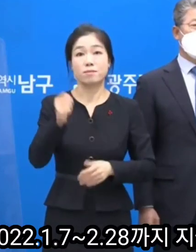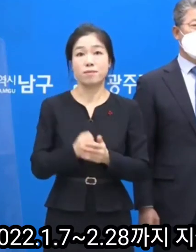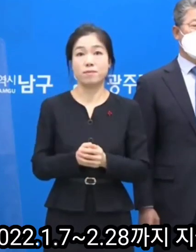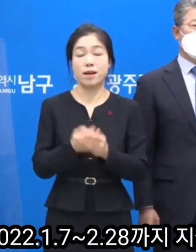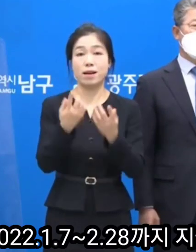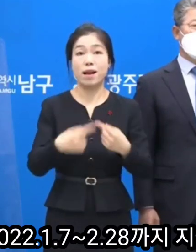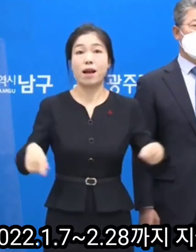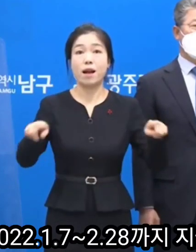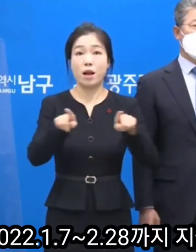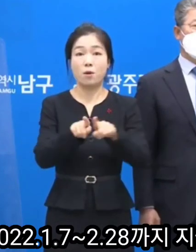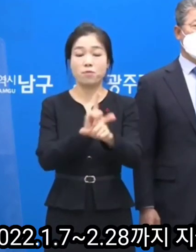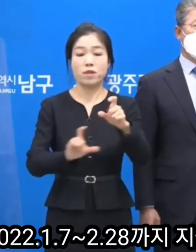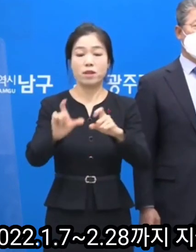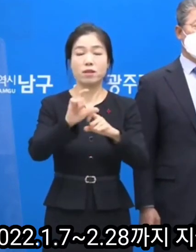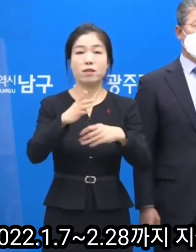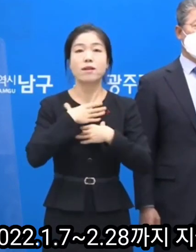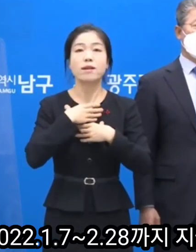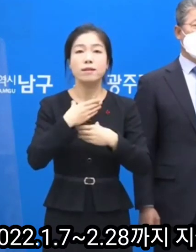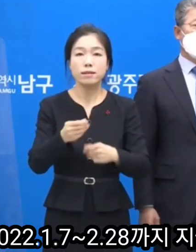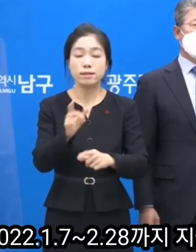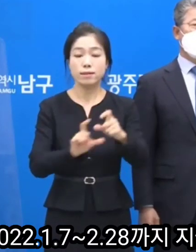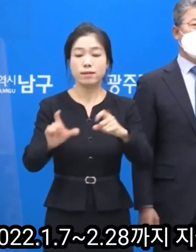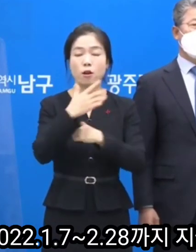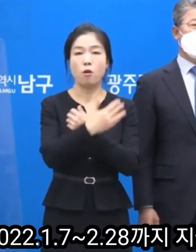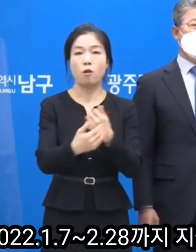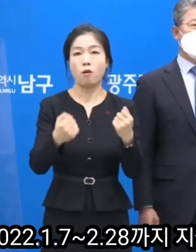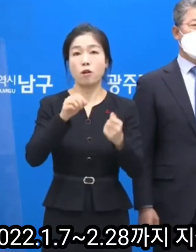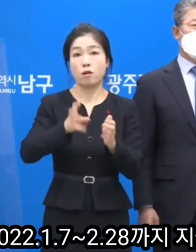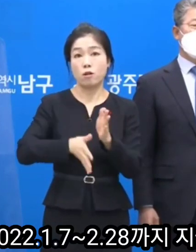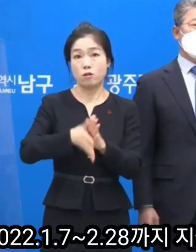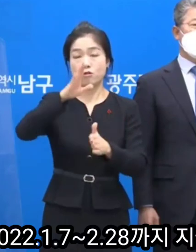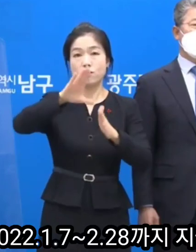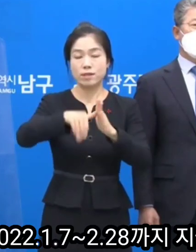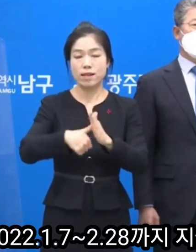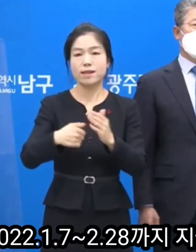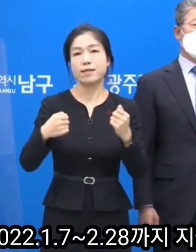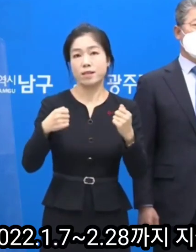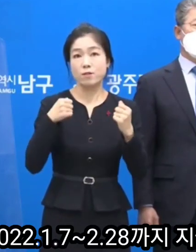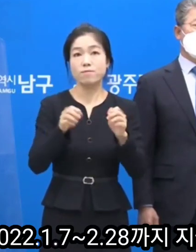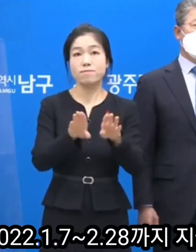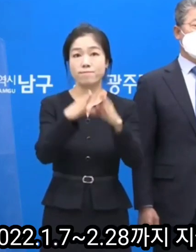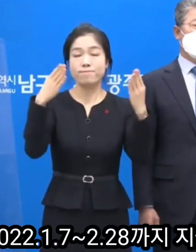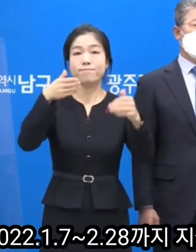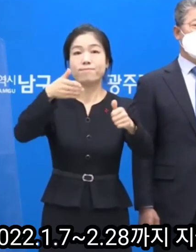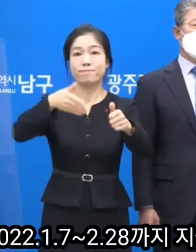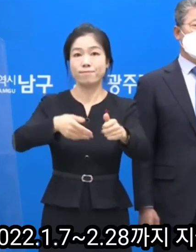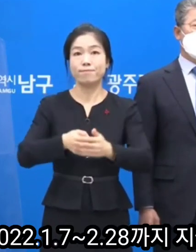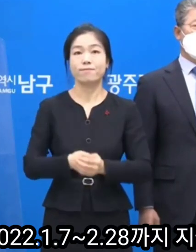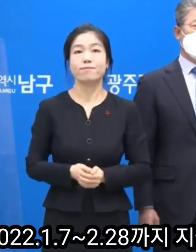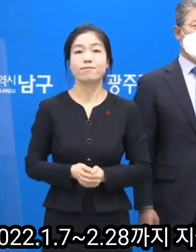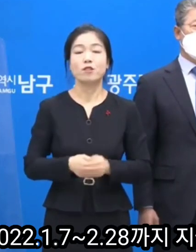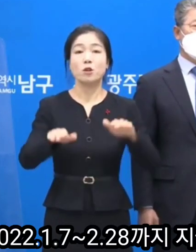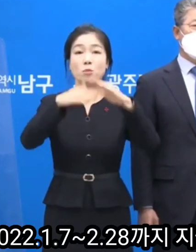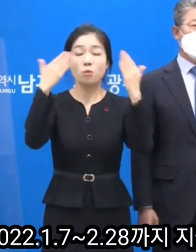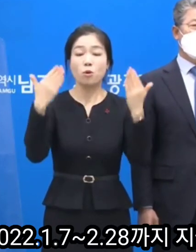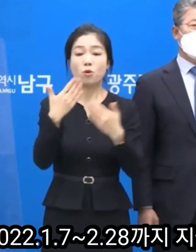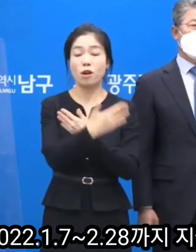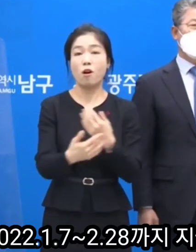우리 함께 더 안전하고 더 건강한 광주시대를 힘차게 열어갑시다.